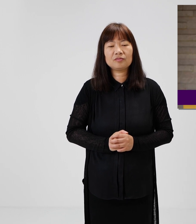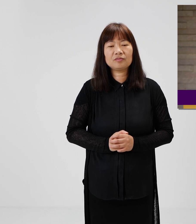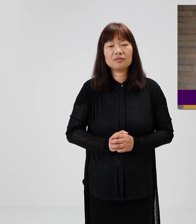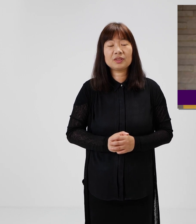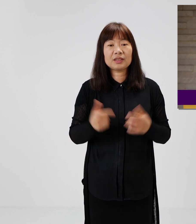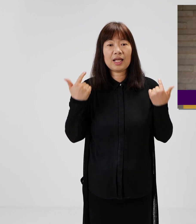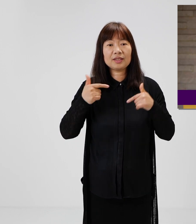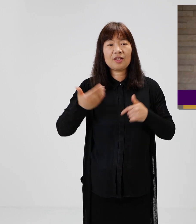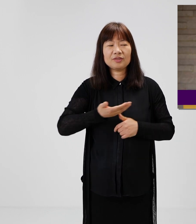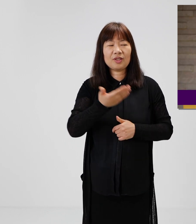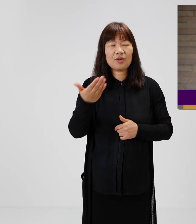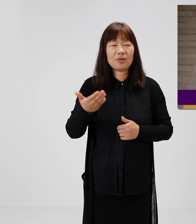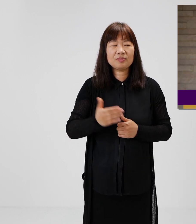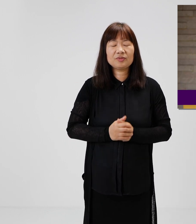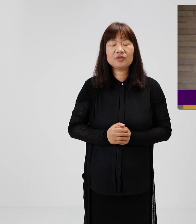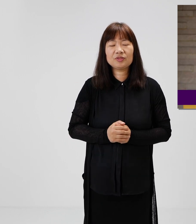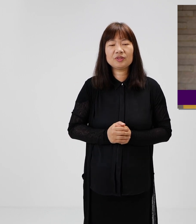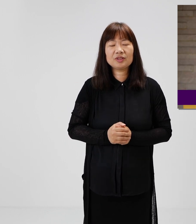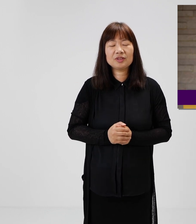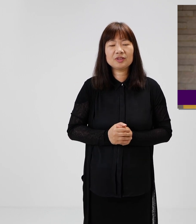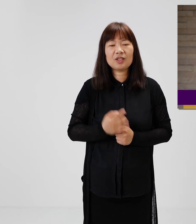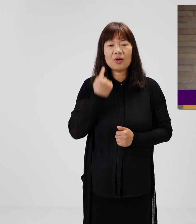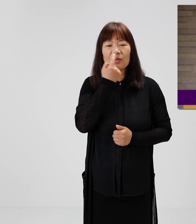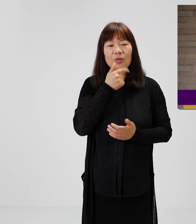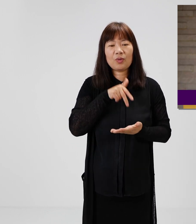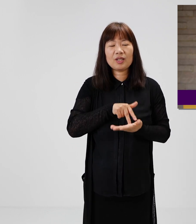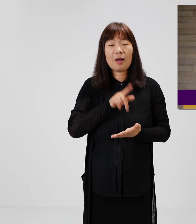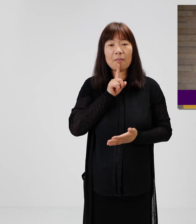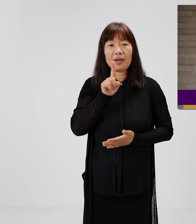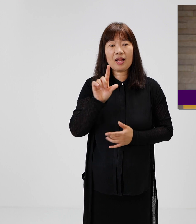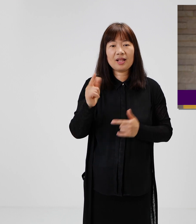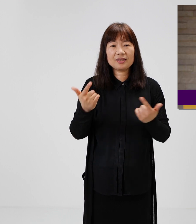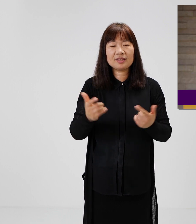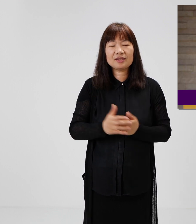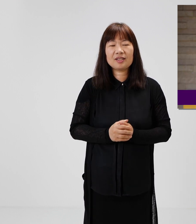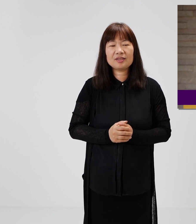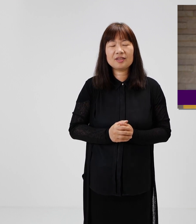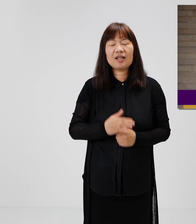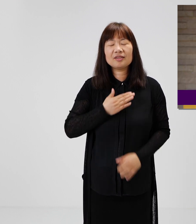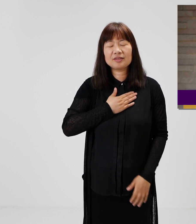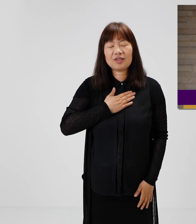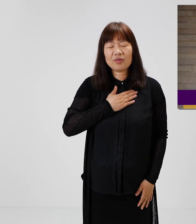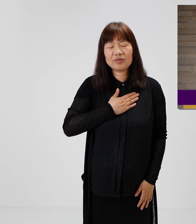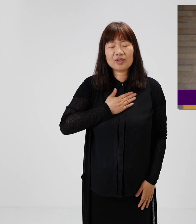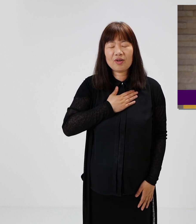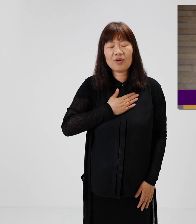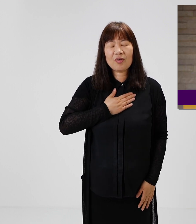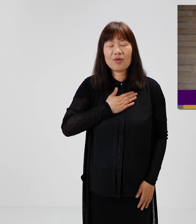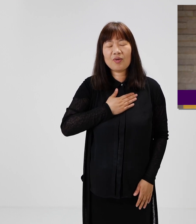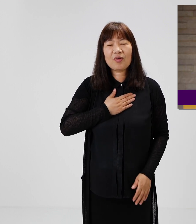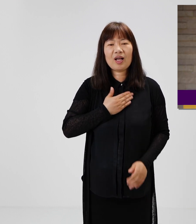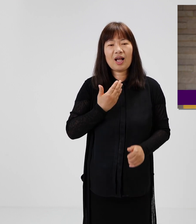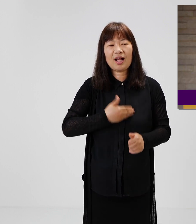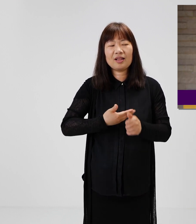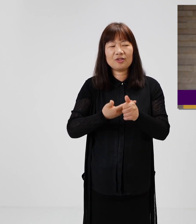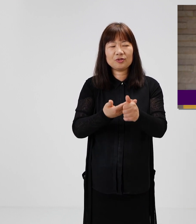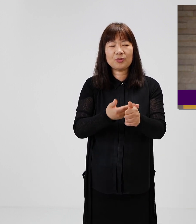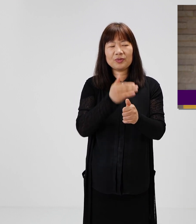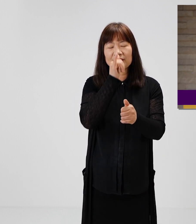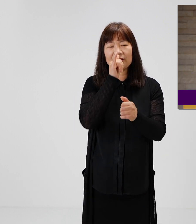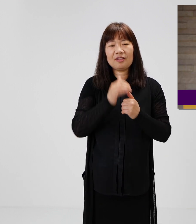그래서 항상 여러분들을 팩트로 건드리는 게 아니고 논리로 건드리는 게 아니고 정서적으로 감성적으로